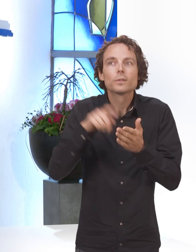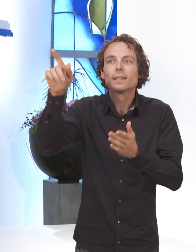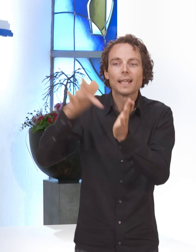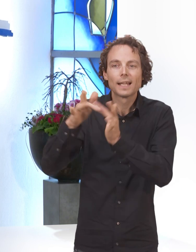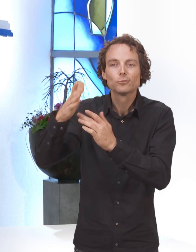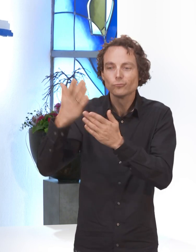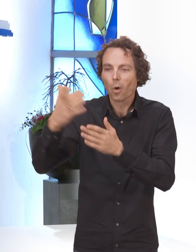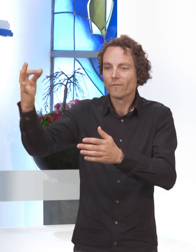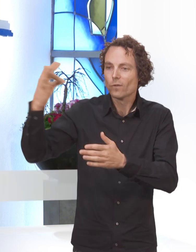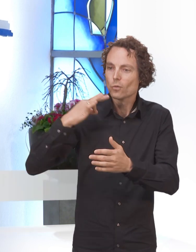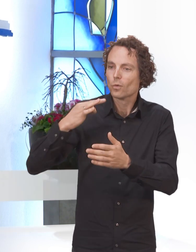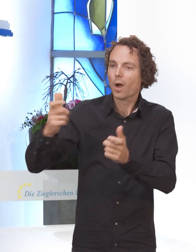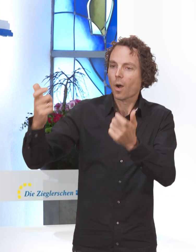hat.